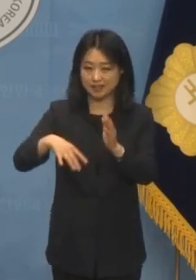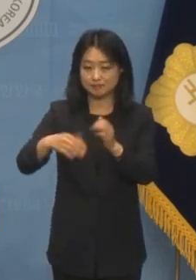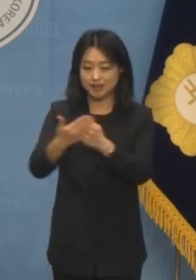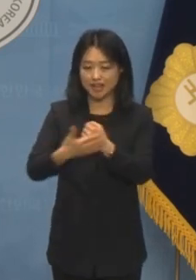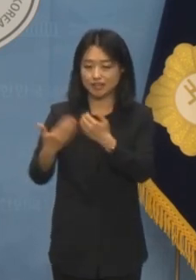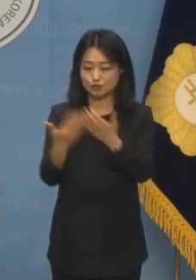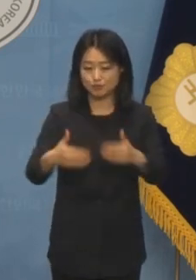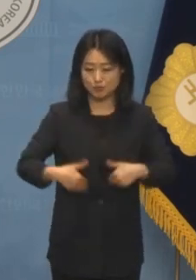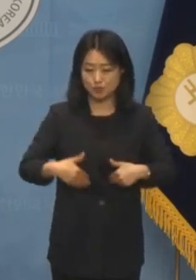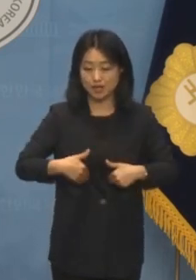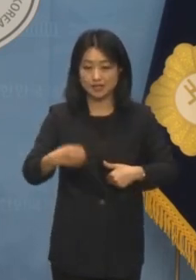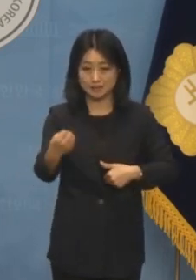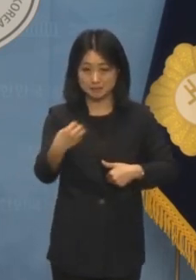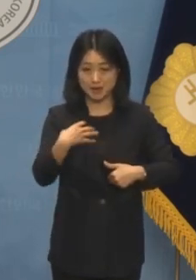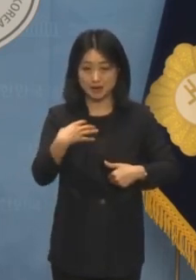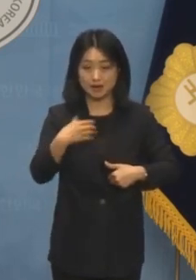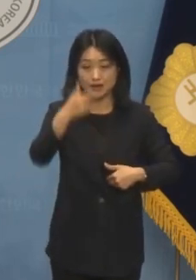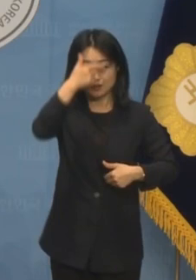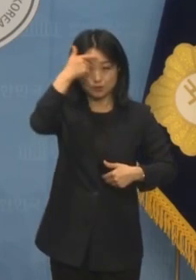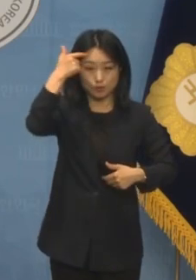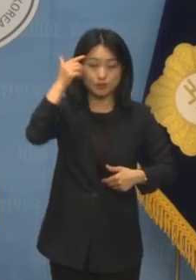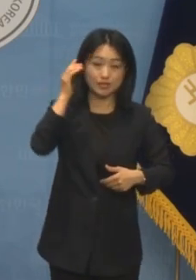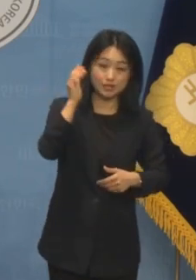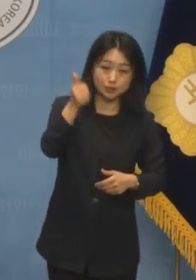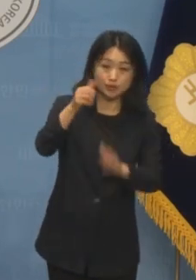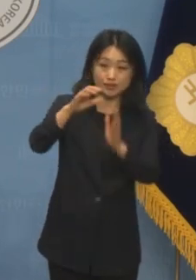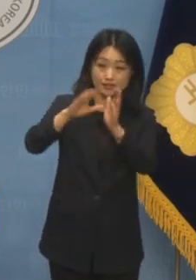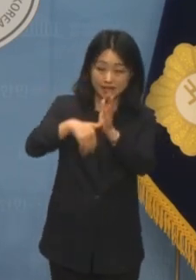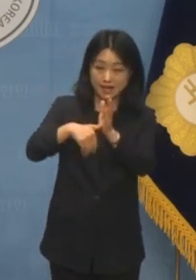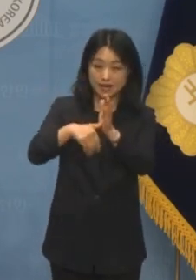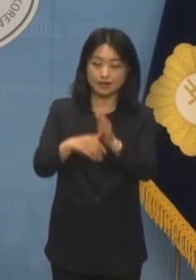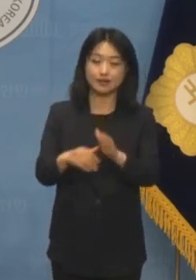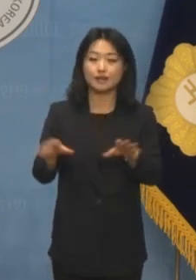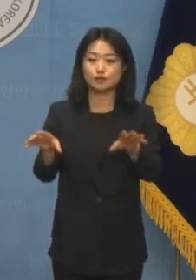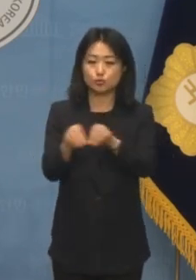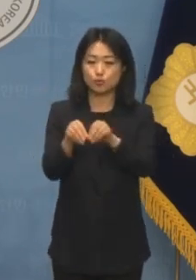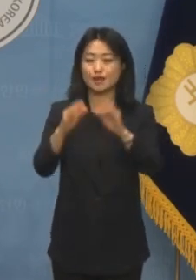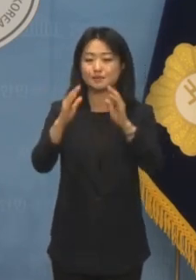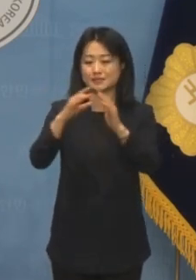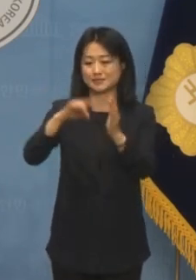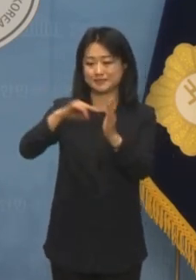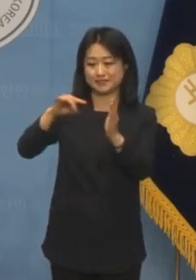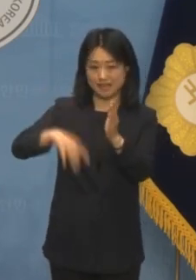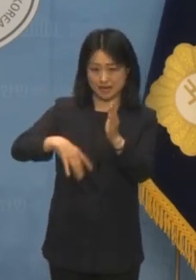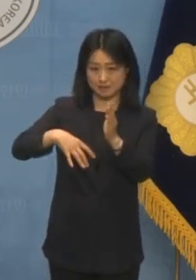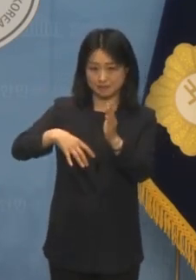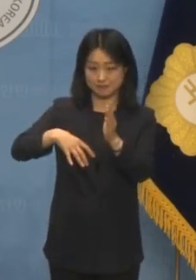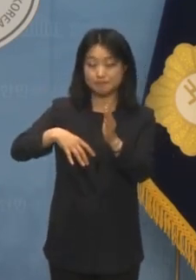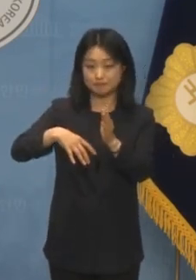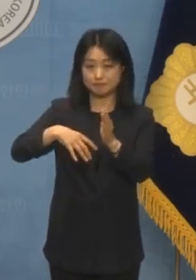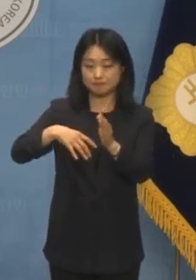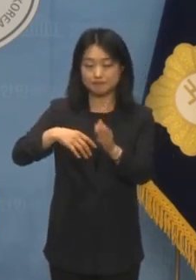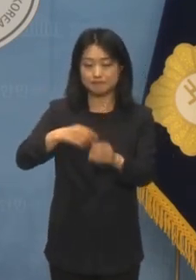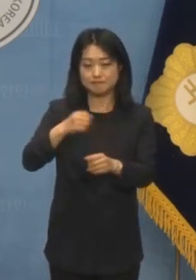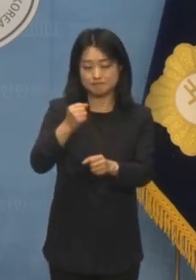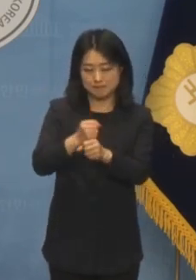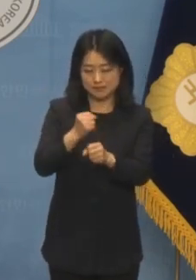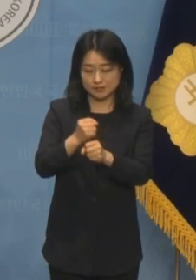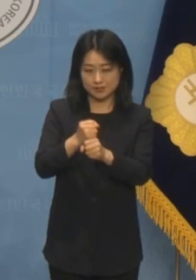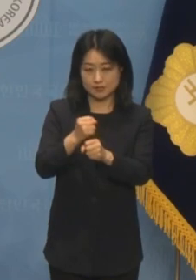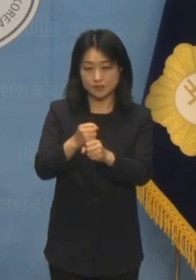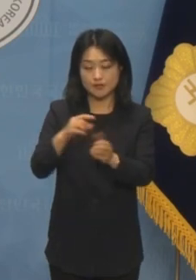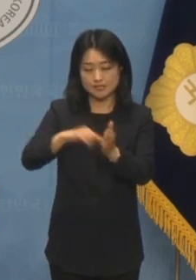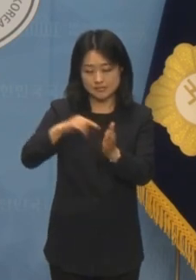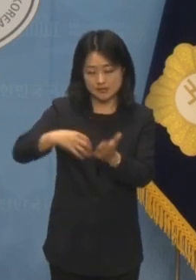더불어민주당은 고 노무현 대통령이 온갖 어려움을 이겨내며 종부세를 도입하고 끝까지 지켜낸 이유를